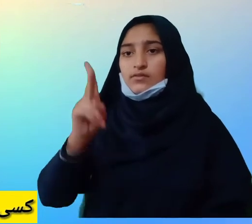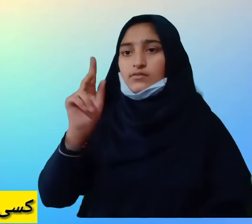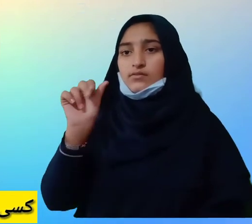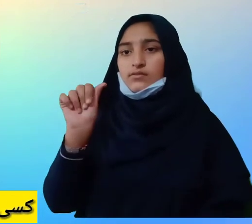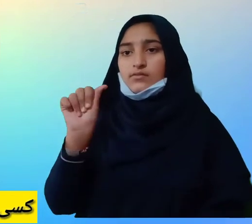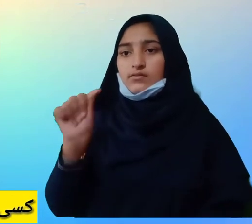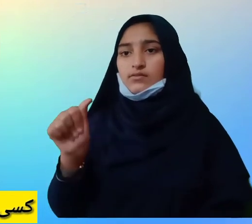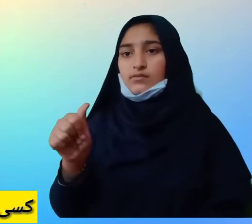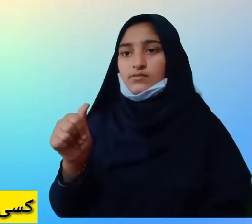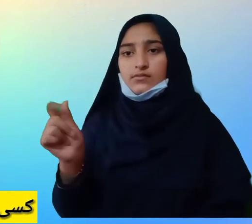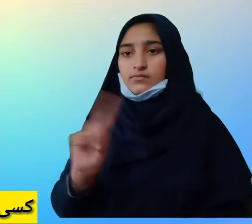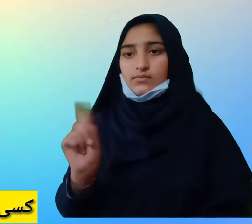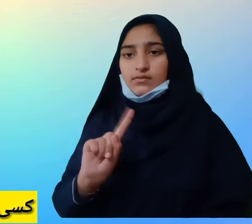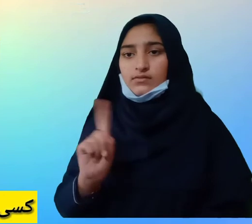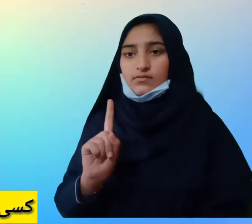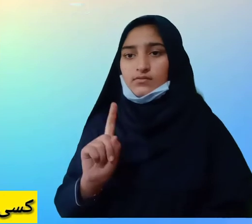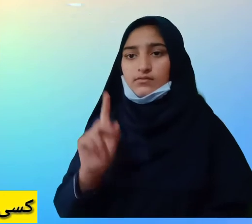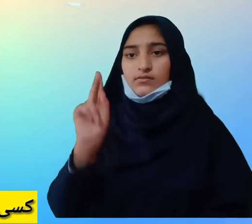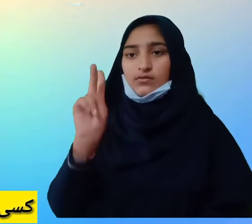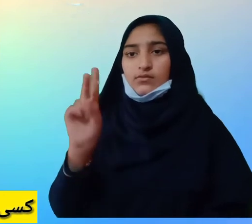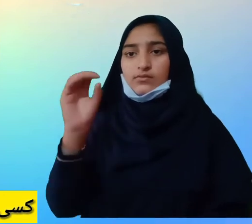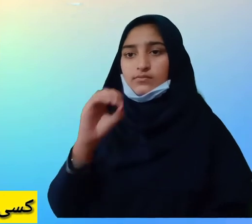इस्तेमाल मत करो।